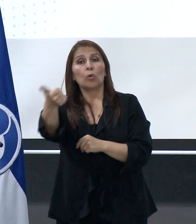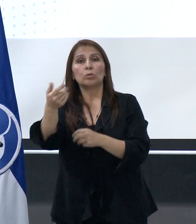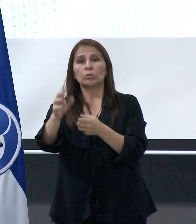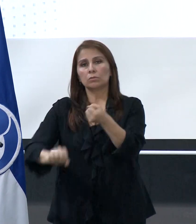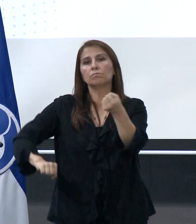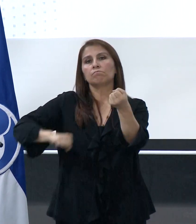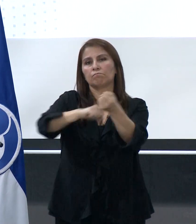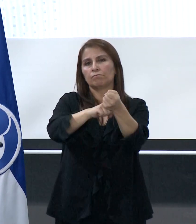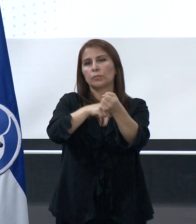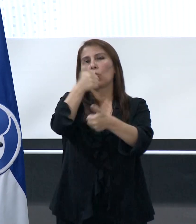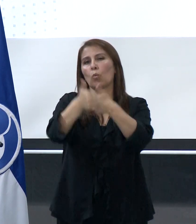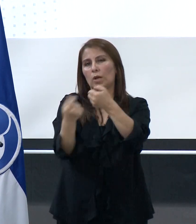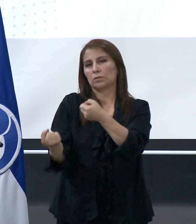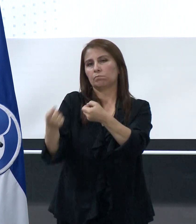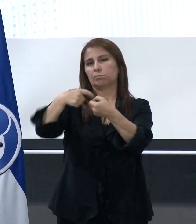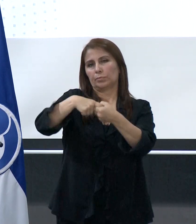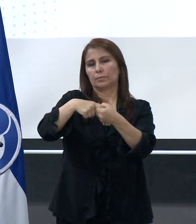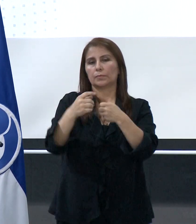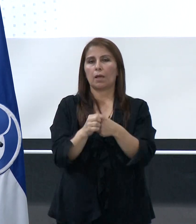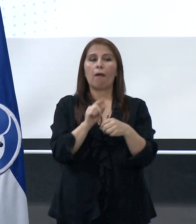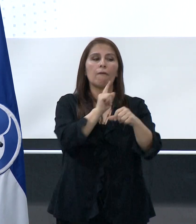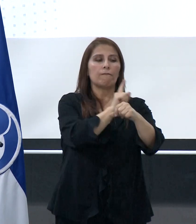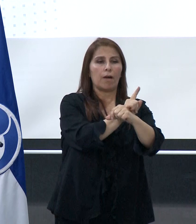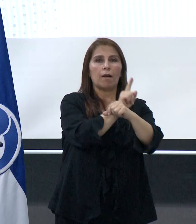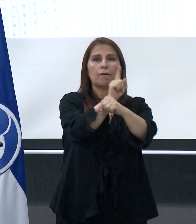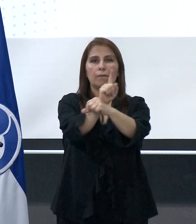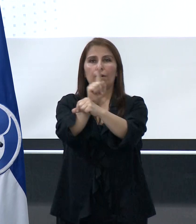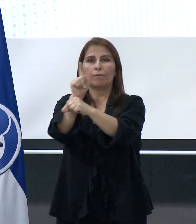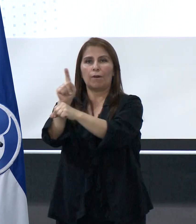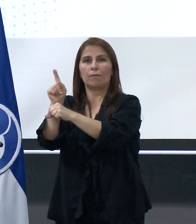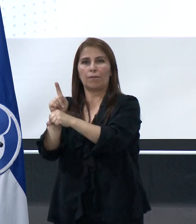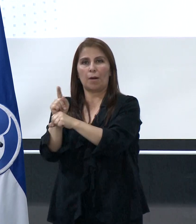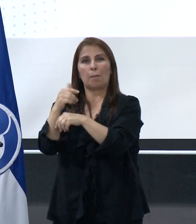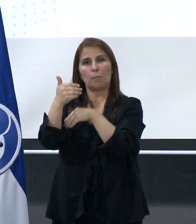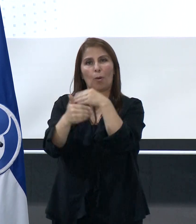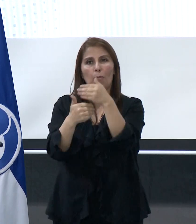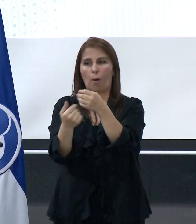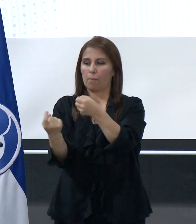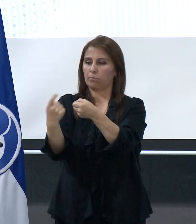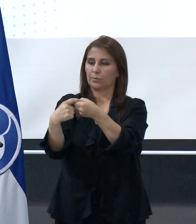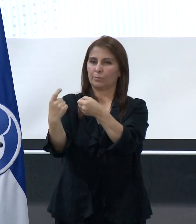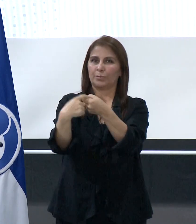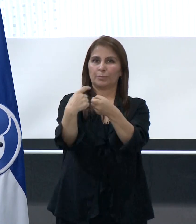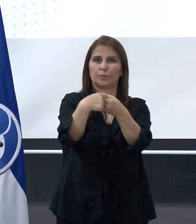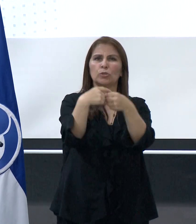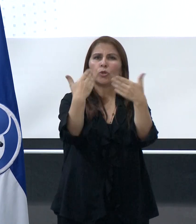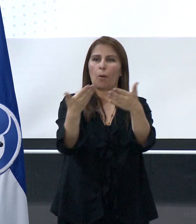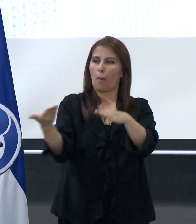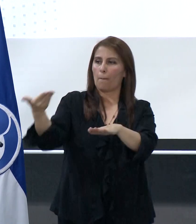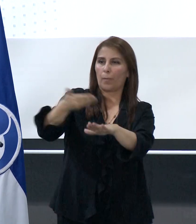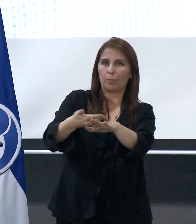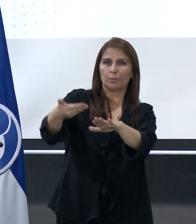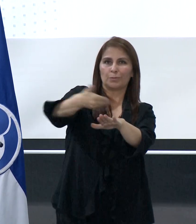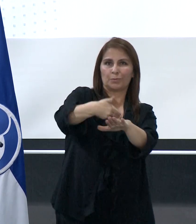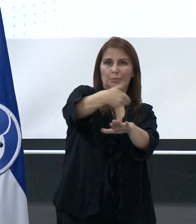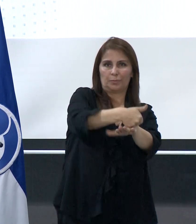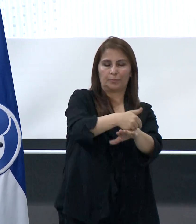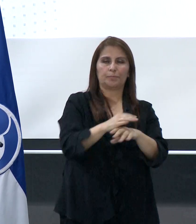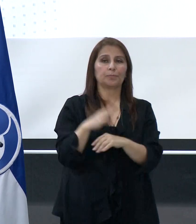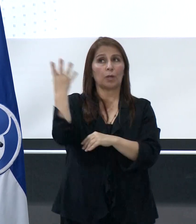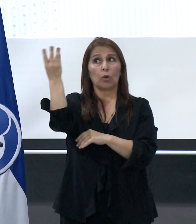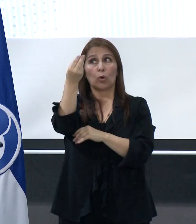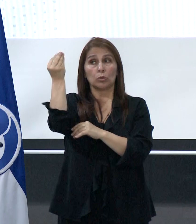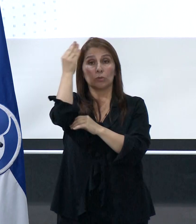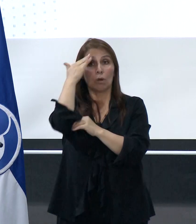camino las distintas facultades se han venido sumando desde sus propuestas también el consejo académico de la